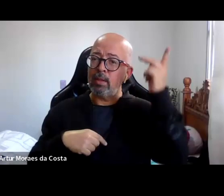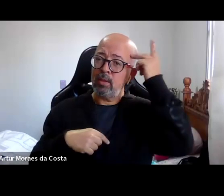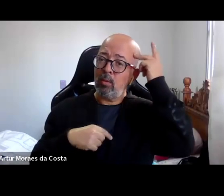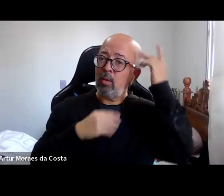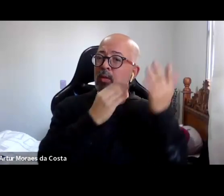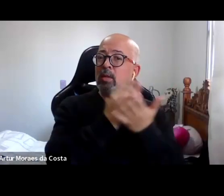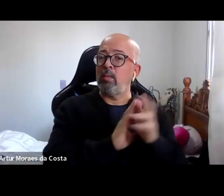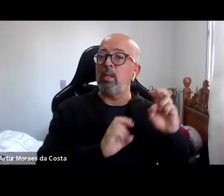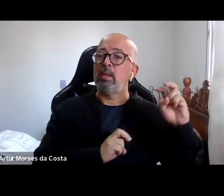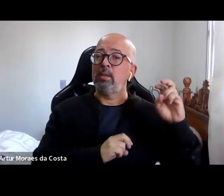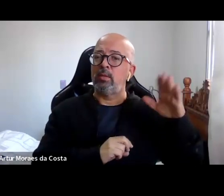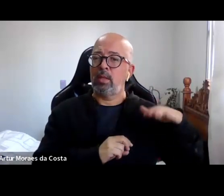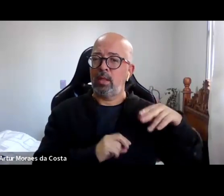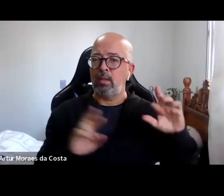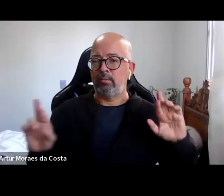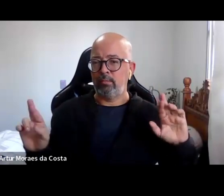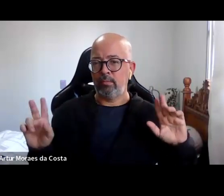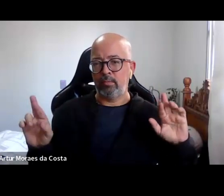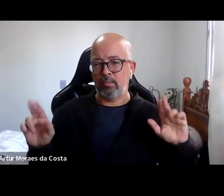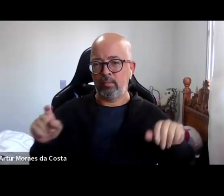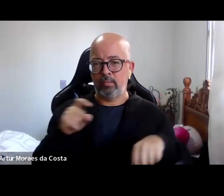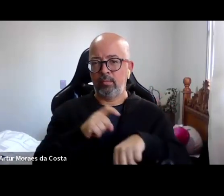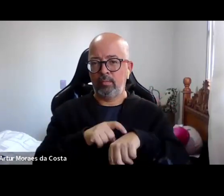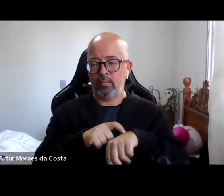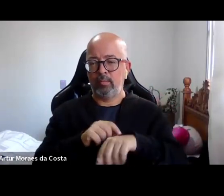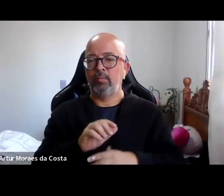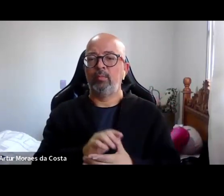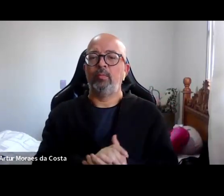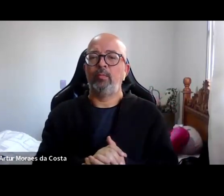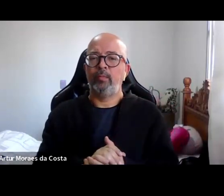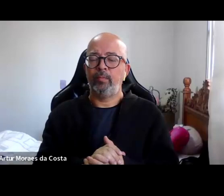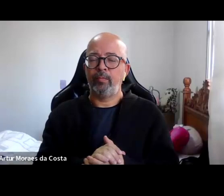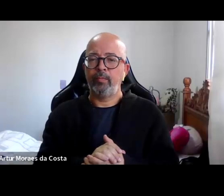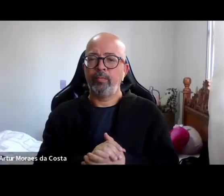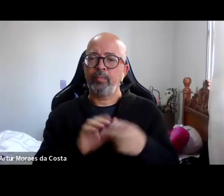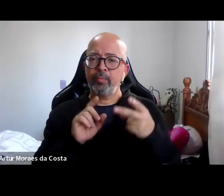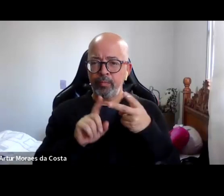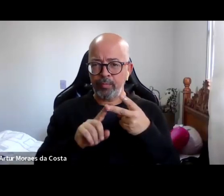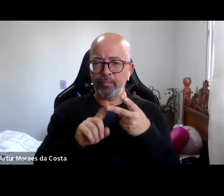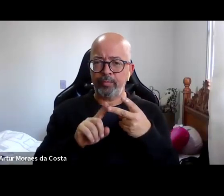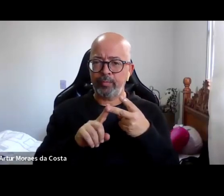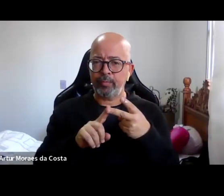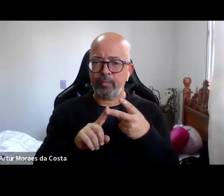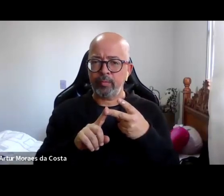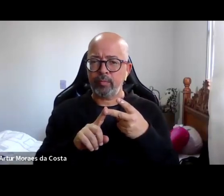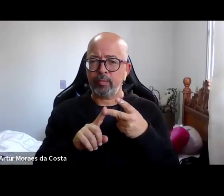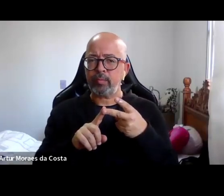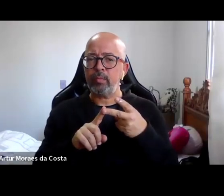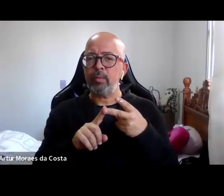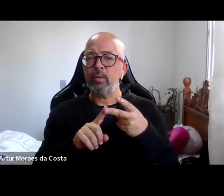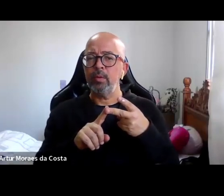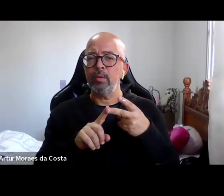tengan suficientemente Claro porque no sé quiénes nos acompañan Es que la sordoceguera no es necesariamente no ver y no